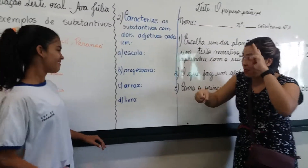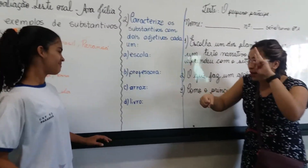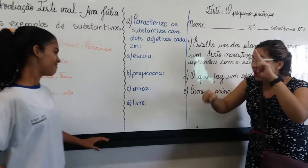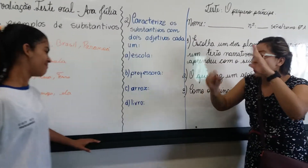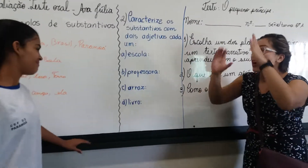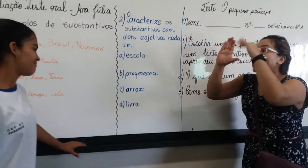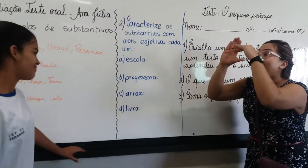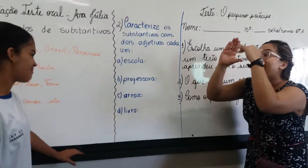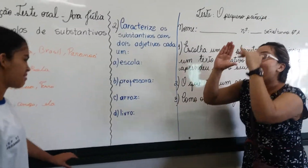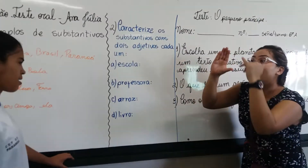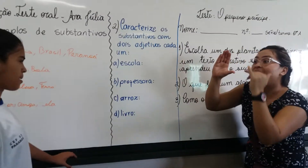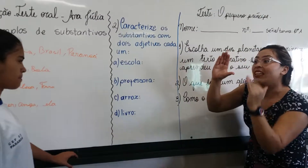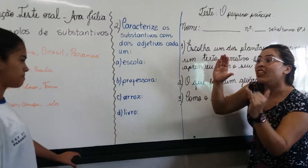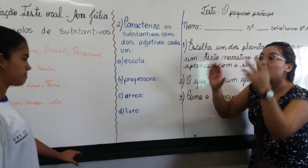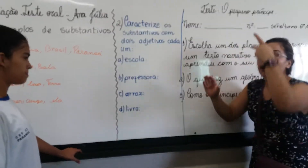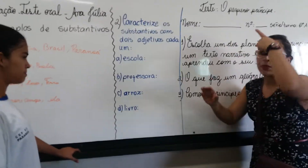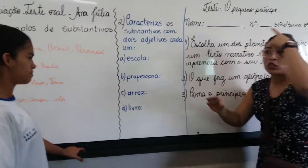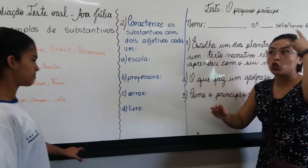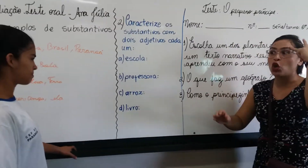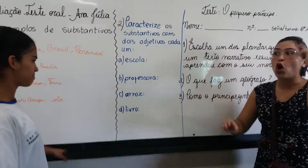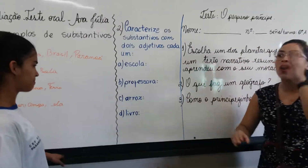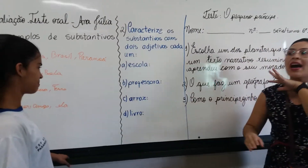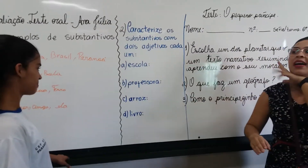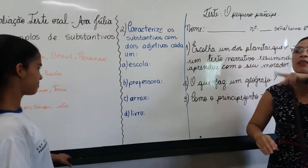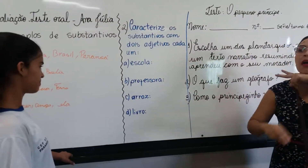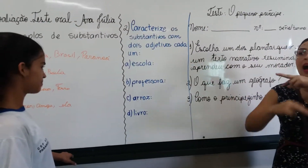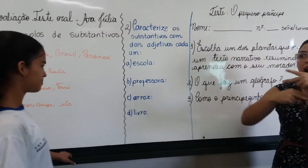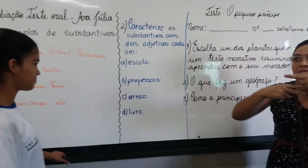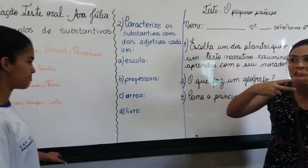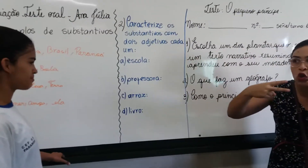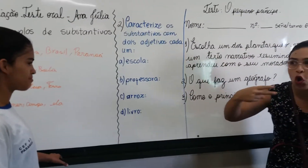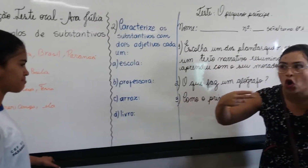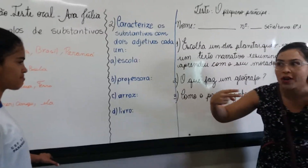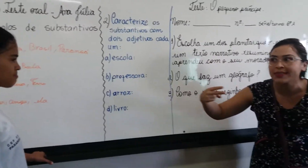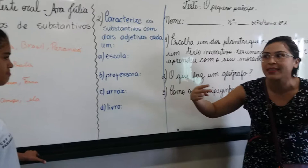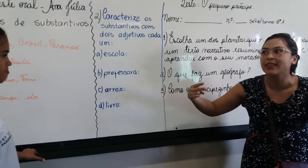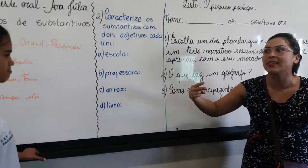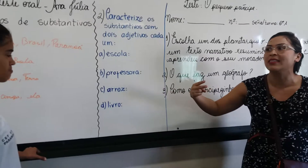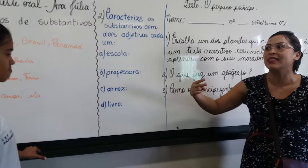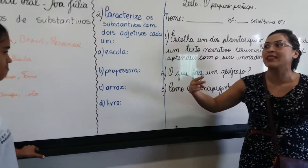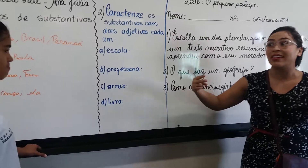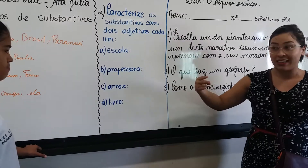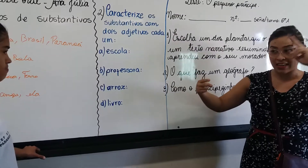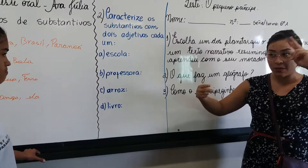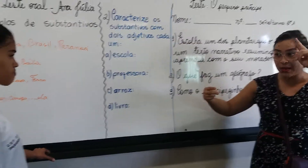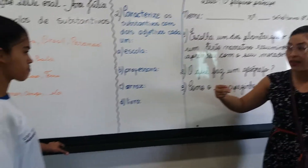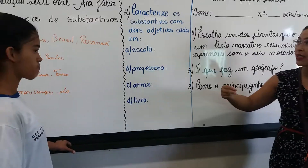Lembra? Característica, pessoa, animais, coisas. Lembra, Ana?